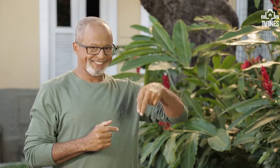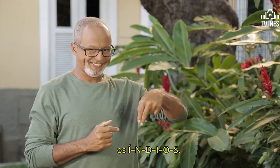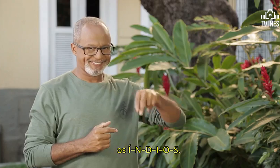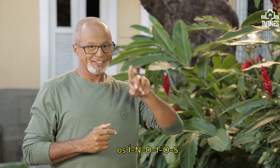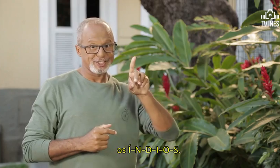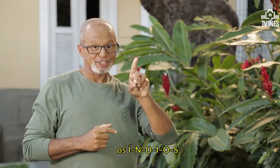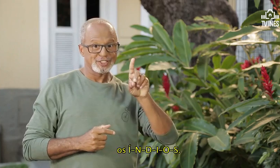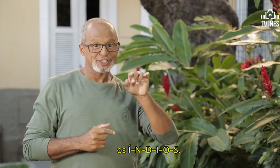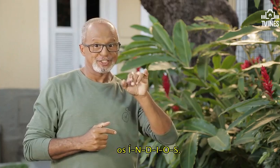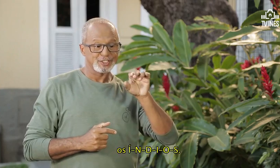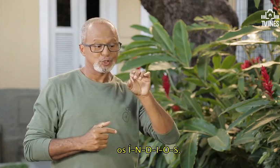Os índios.